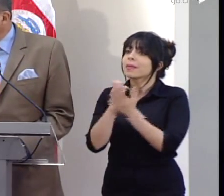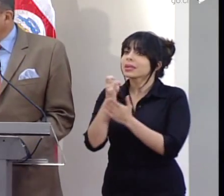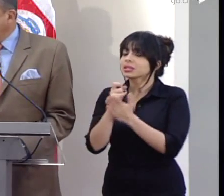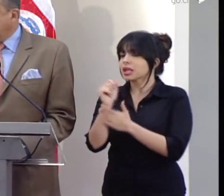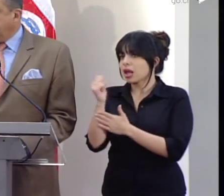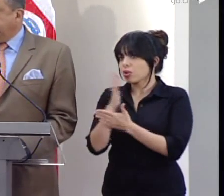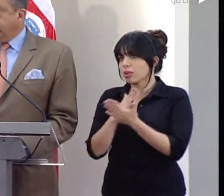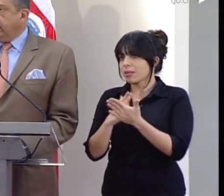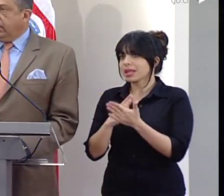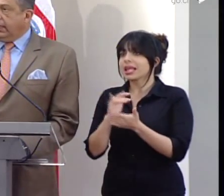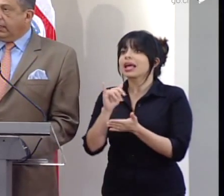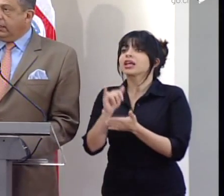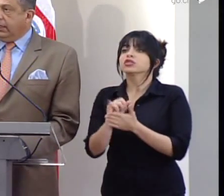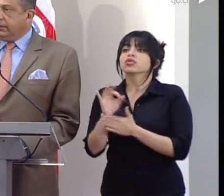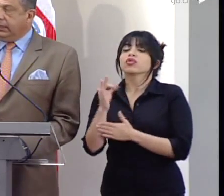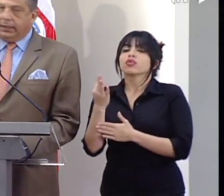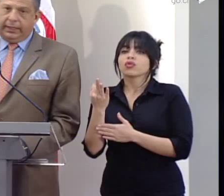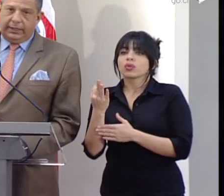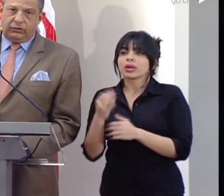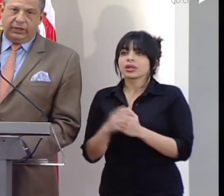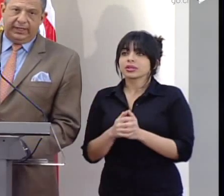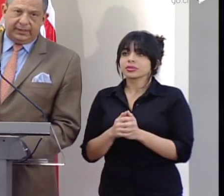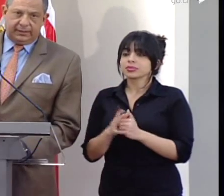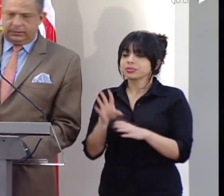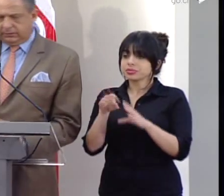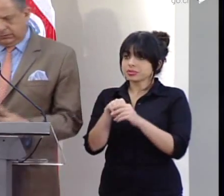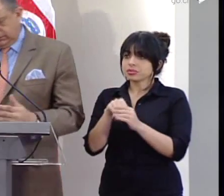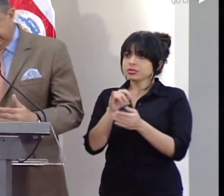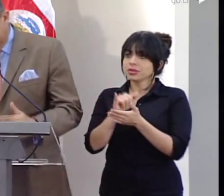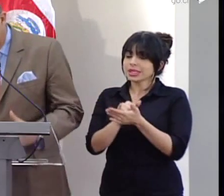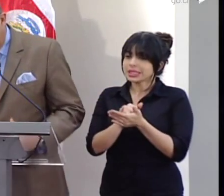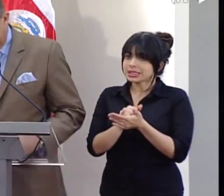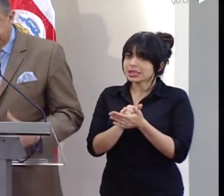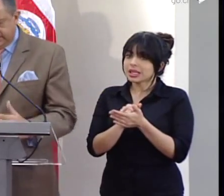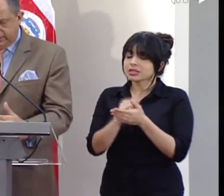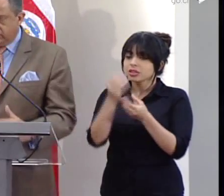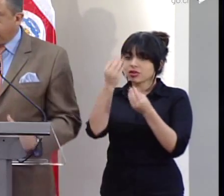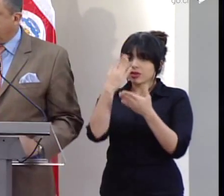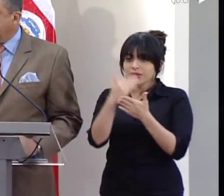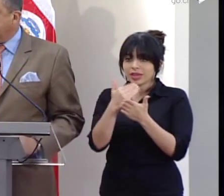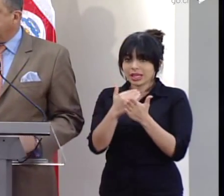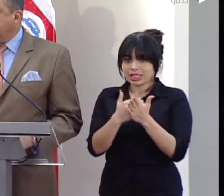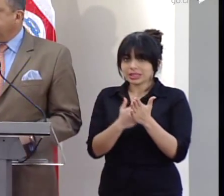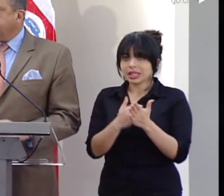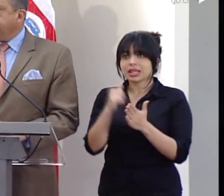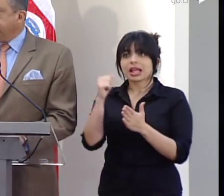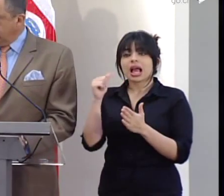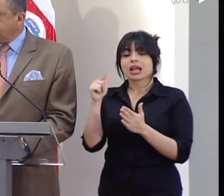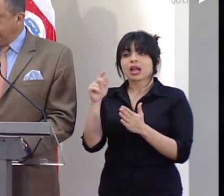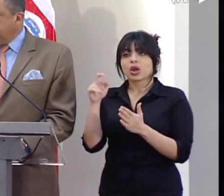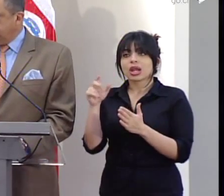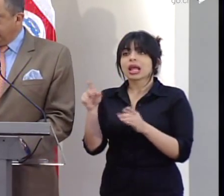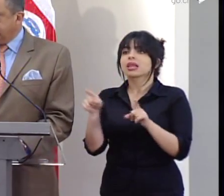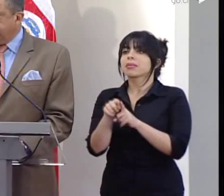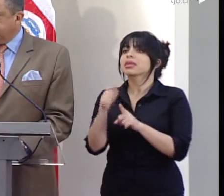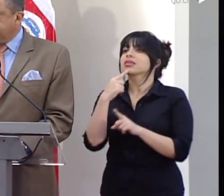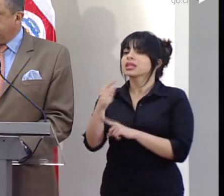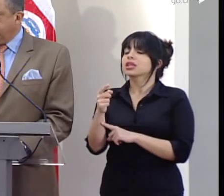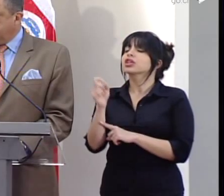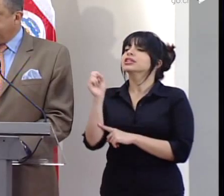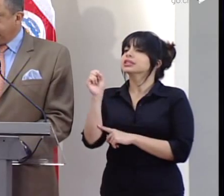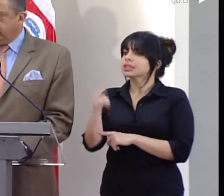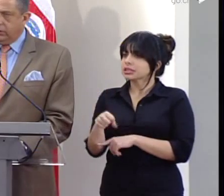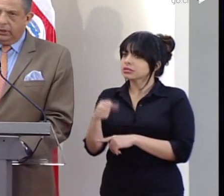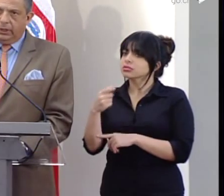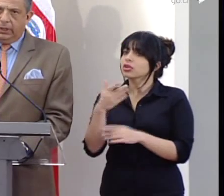otra. Eso fue, y dentro de esas referencias que hizo doña Ana Lorena, también dijo, sí, ciertamente que se